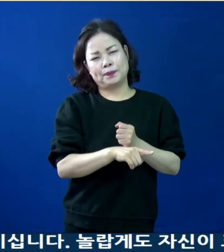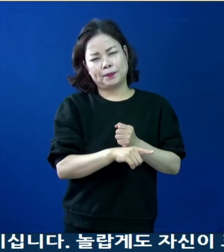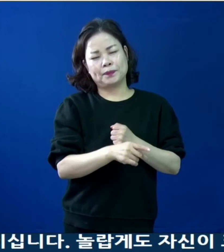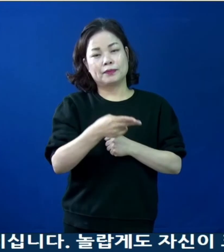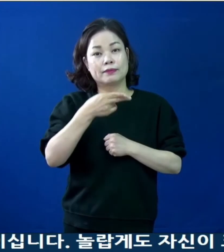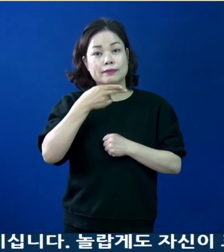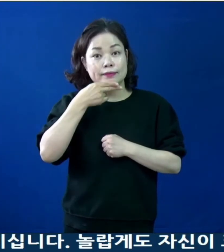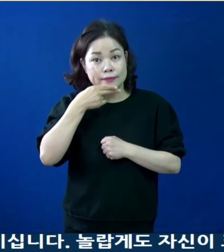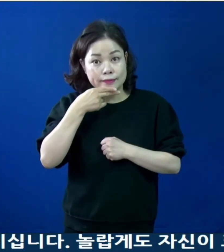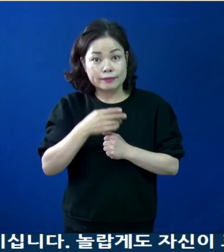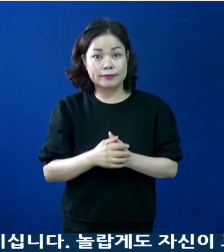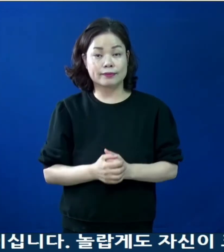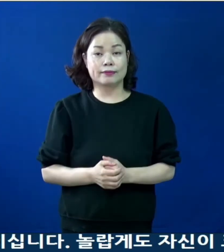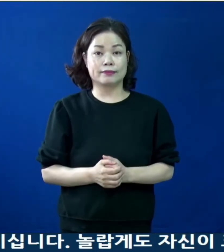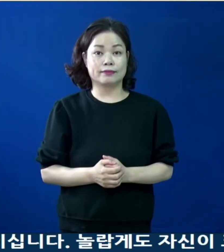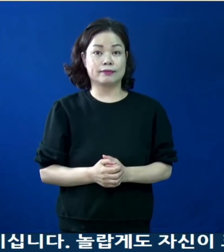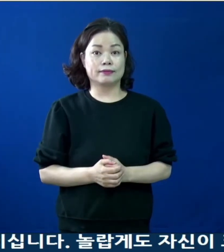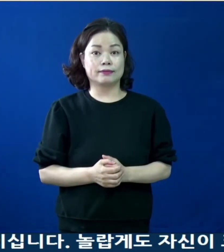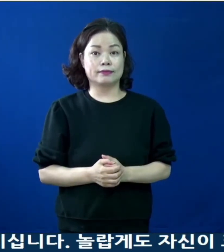없다는 것입니다.